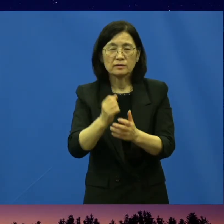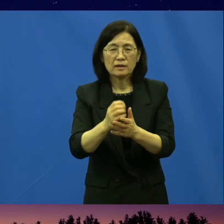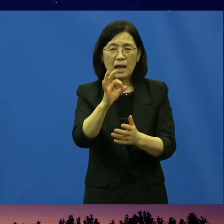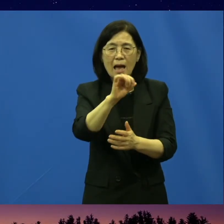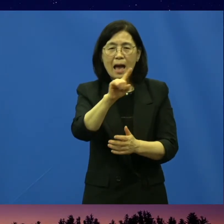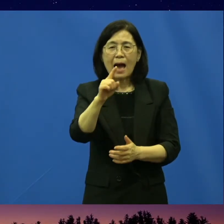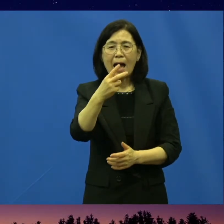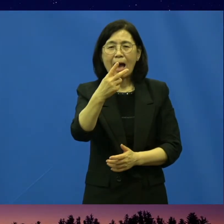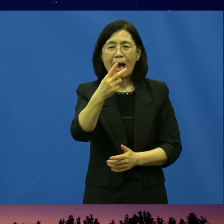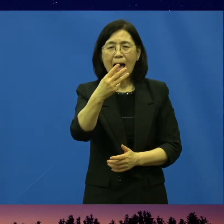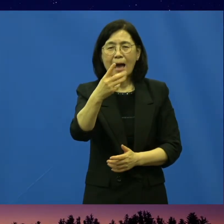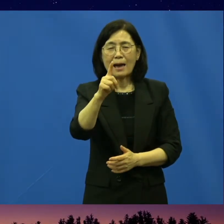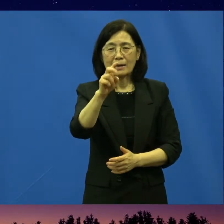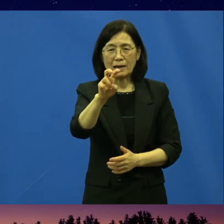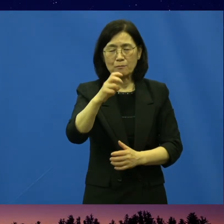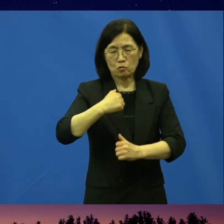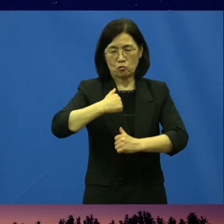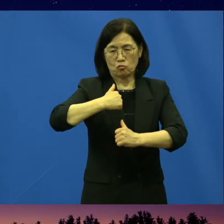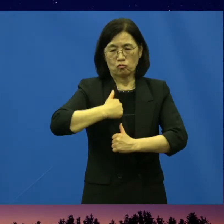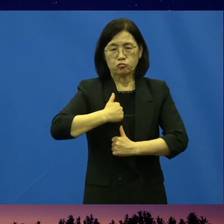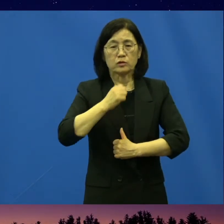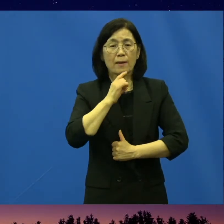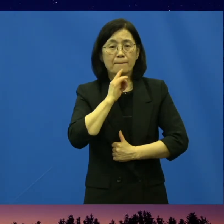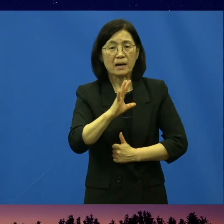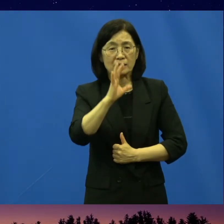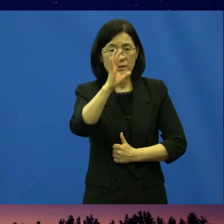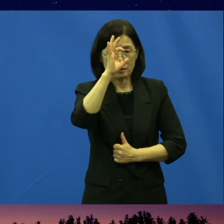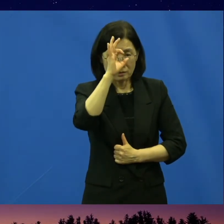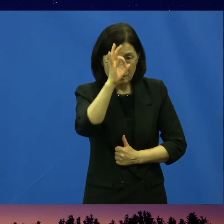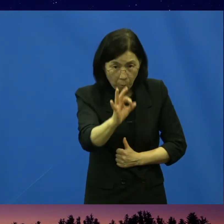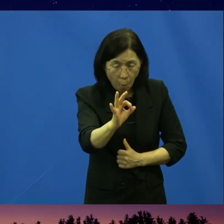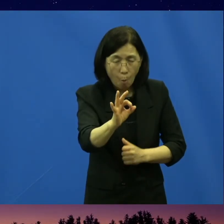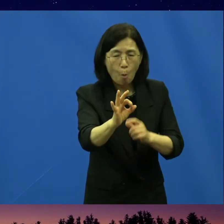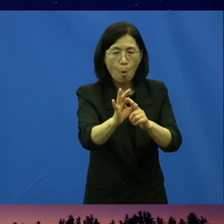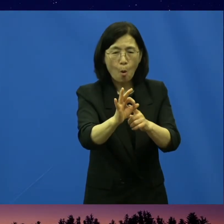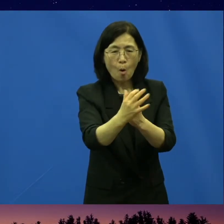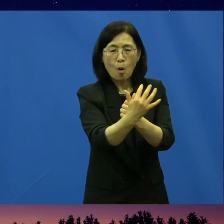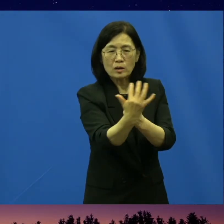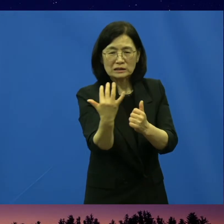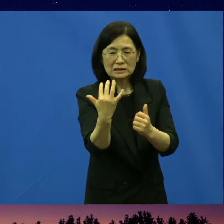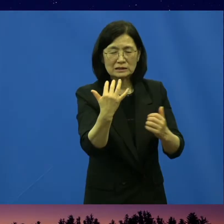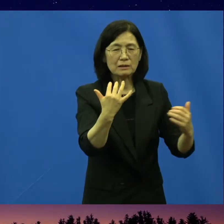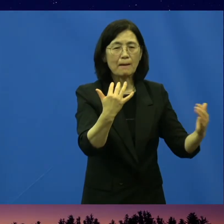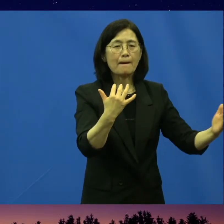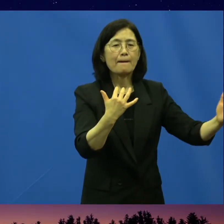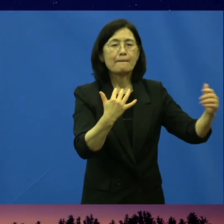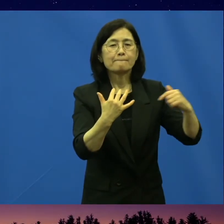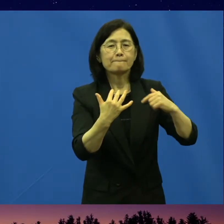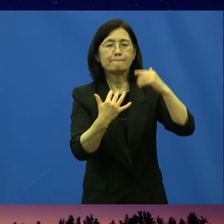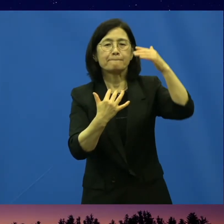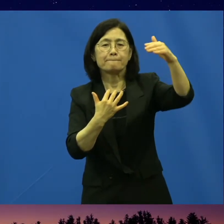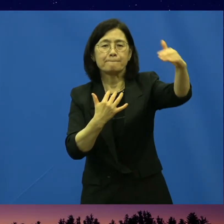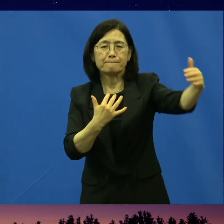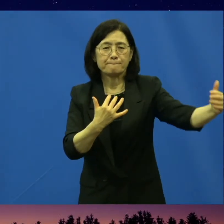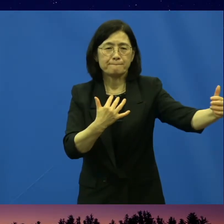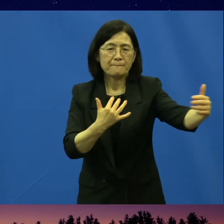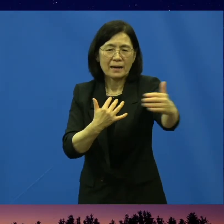거예요. 그건 본 건 맞아요. 그것만 보면 안 된다는 거예요. 그것을